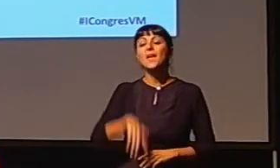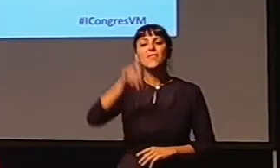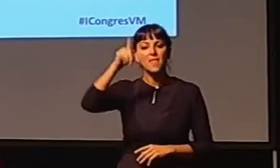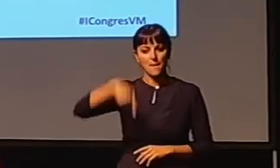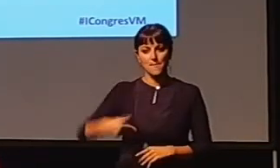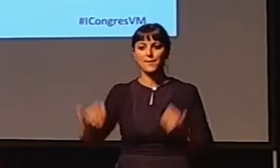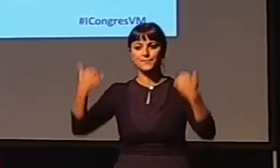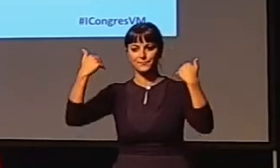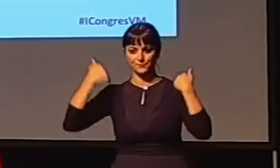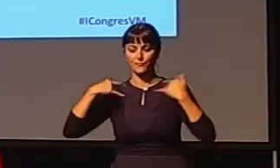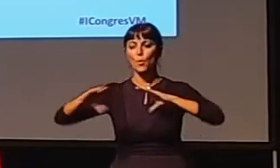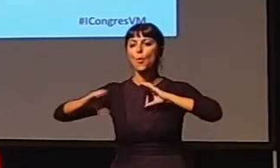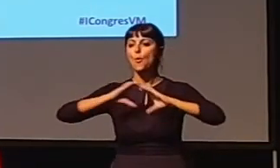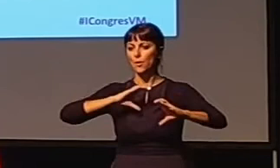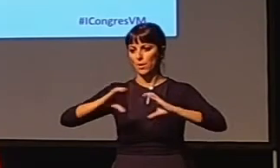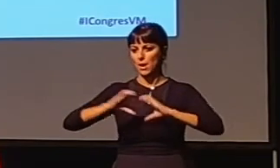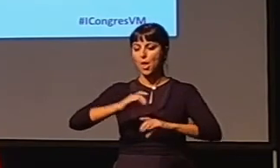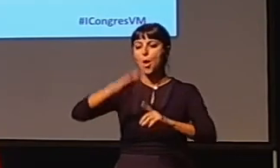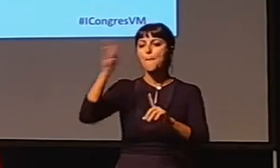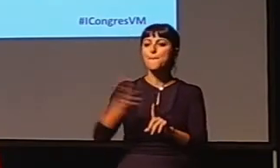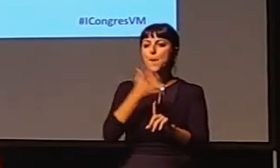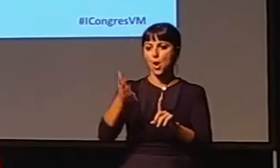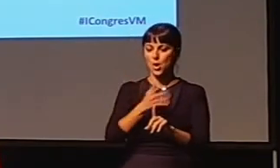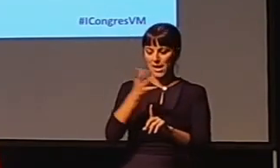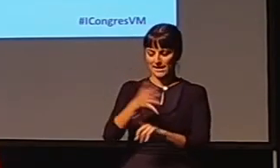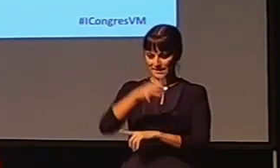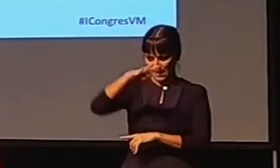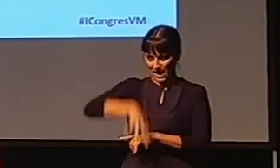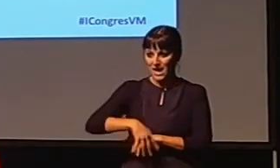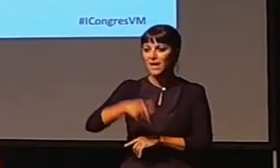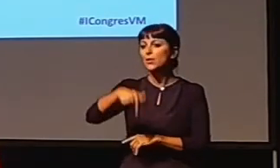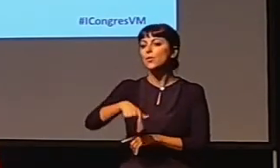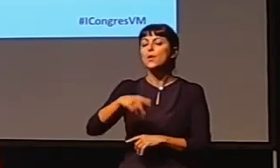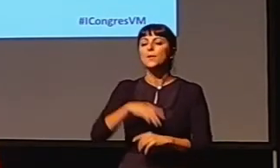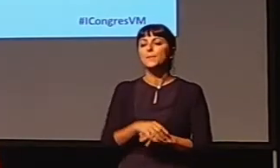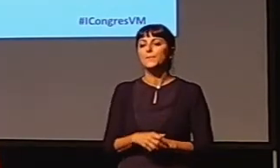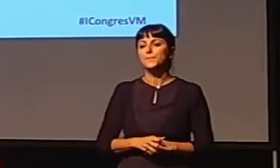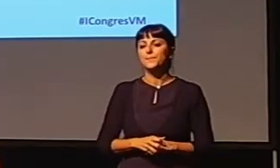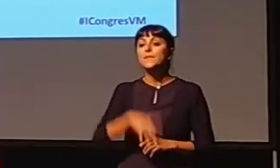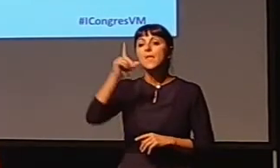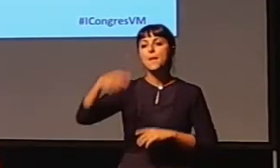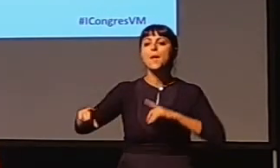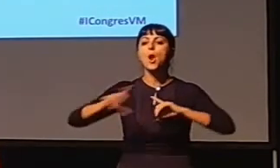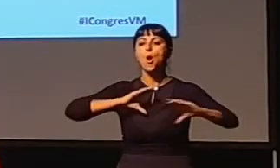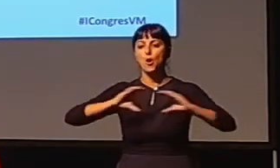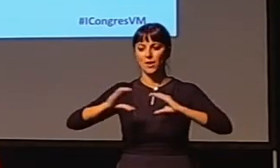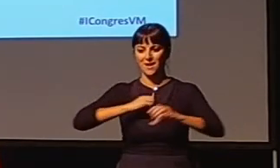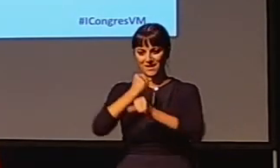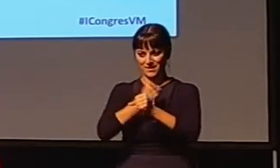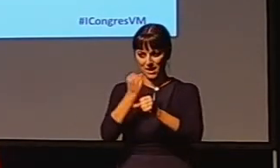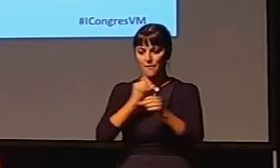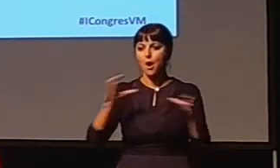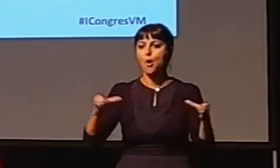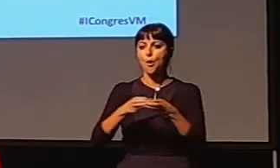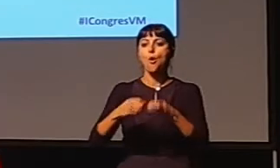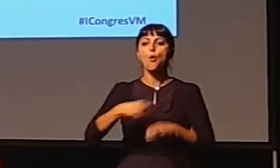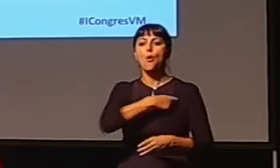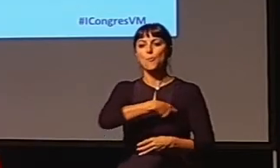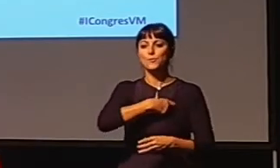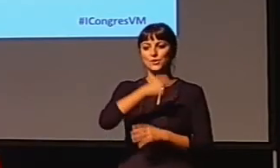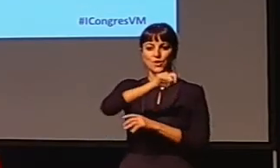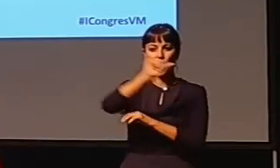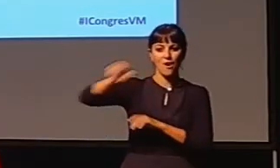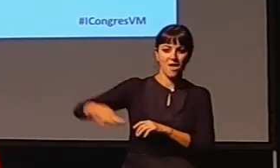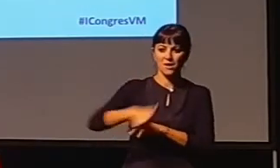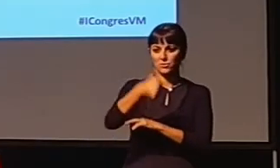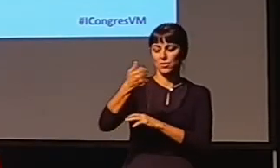violències sexuals a Catalunya per encàrrec de l'Institut Català de les Dones i coordinadora del grup de treball de violències sexuals de la Comissió Nacional per